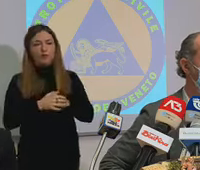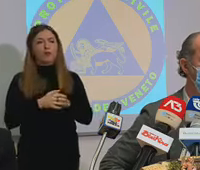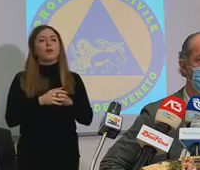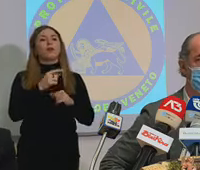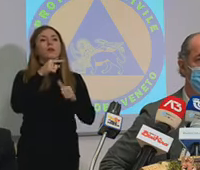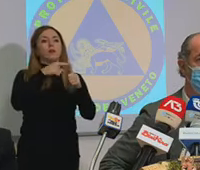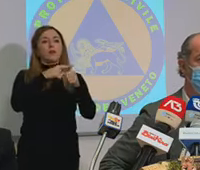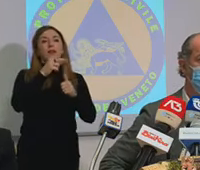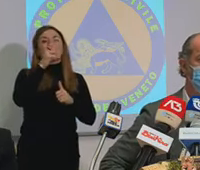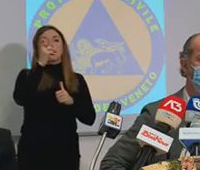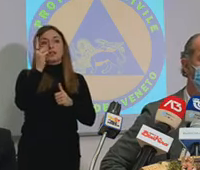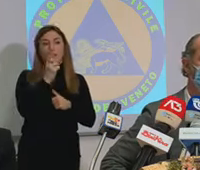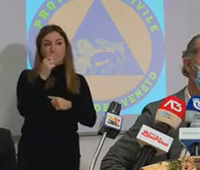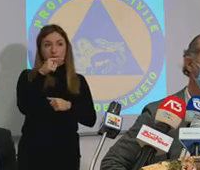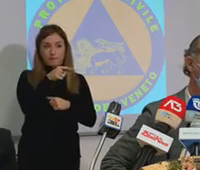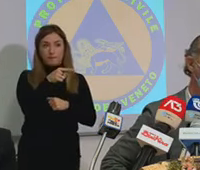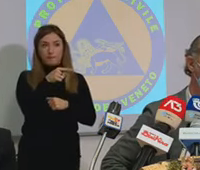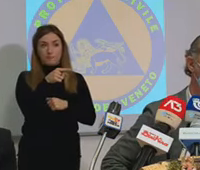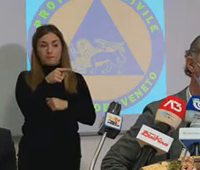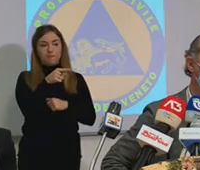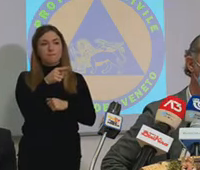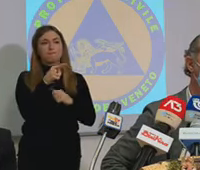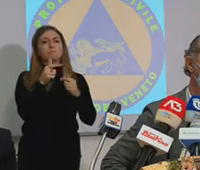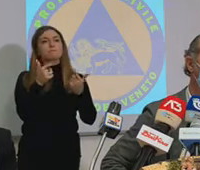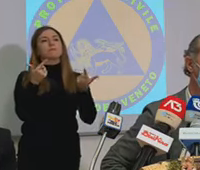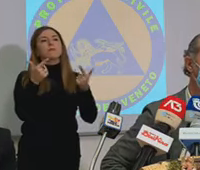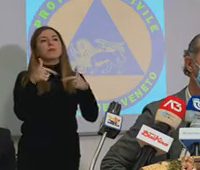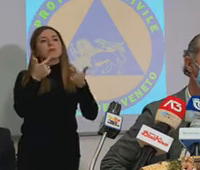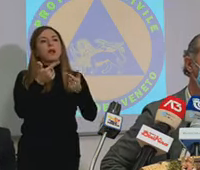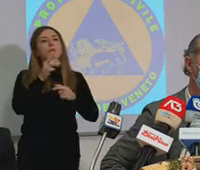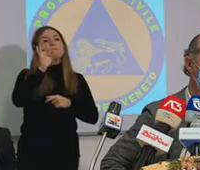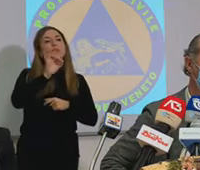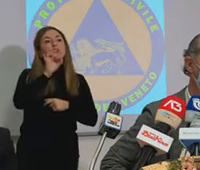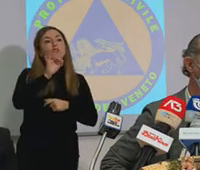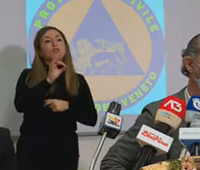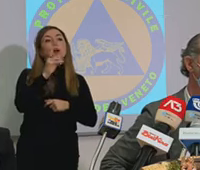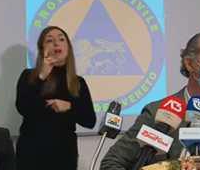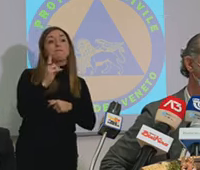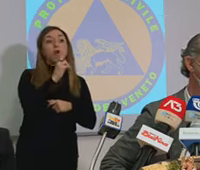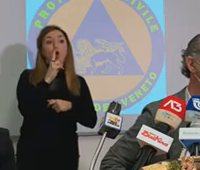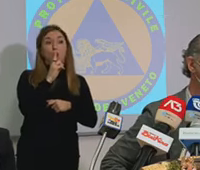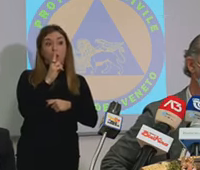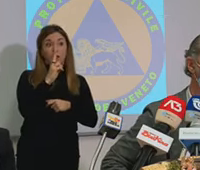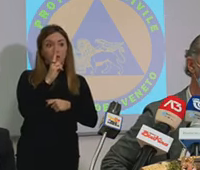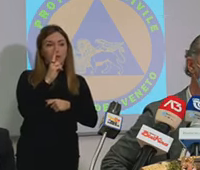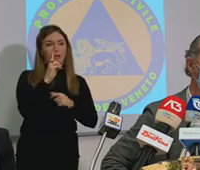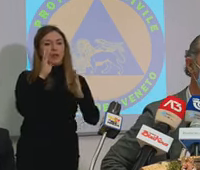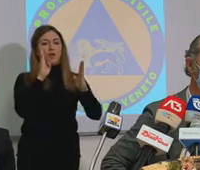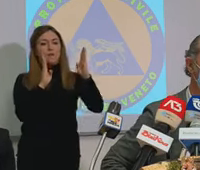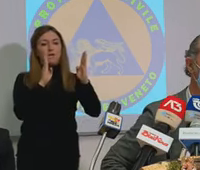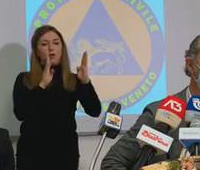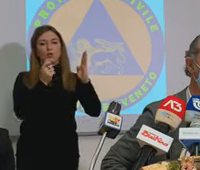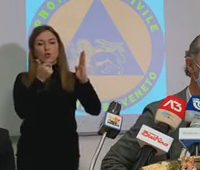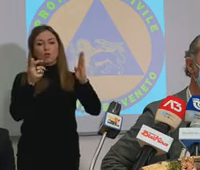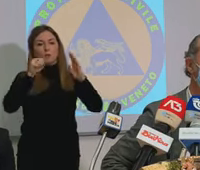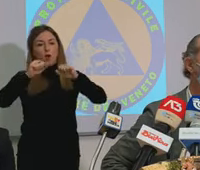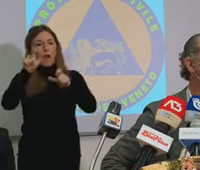avete in un fronte vi dà il posizionamento in base alla percentuale di morti rispetto agli abitanti